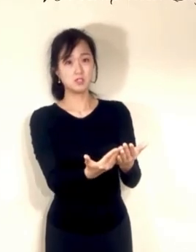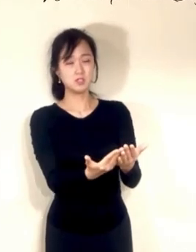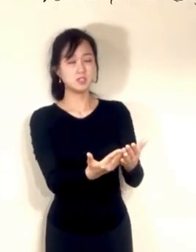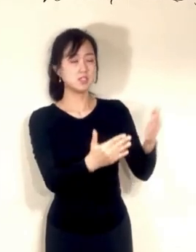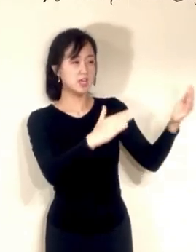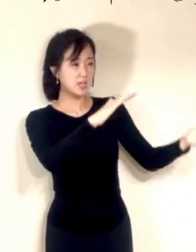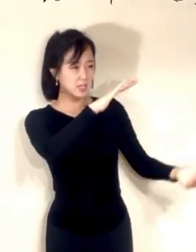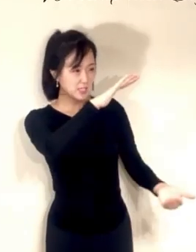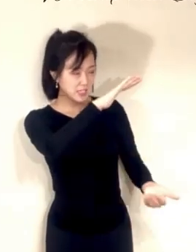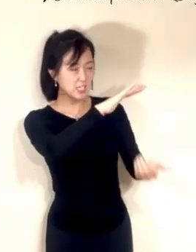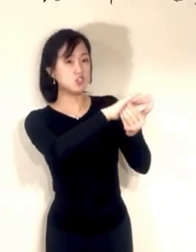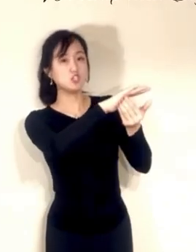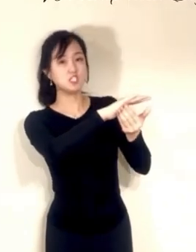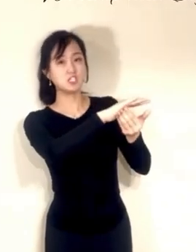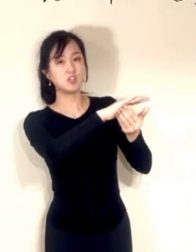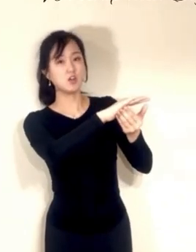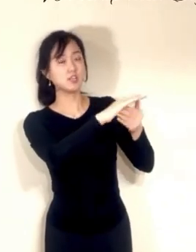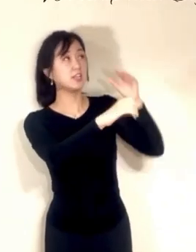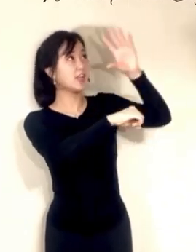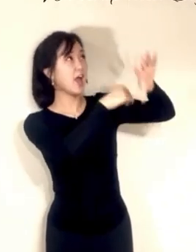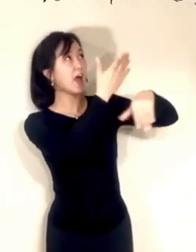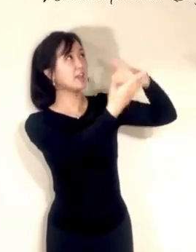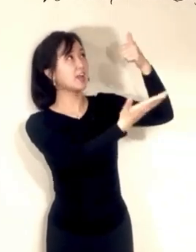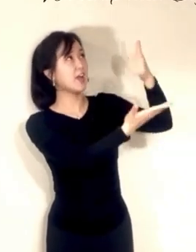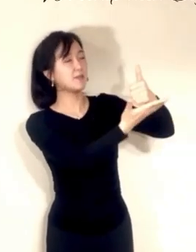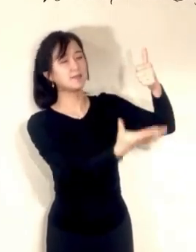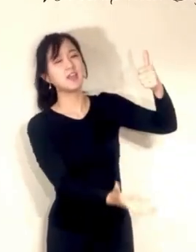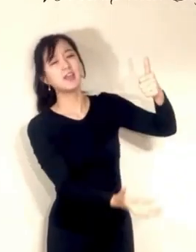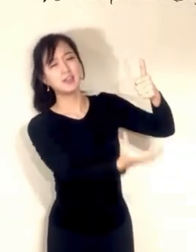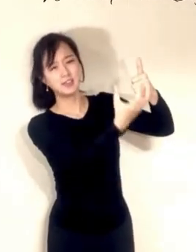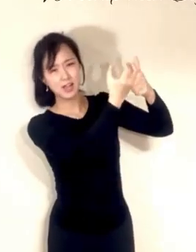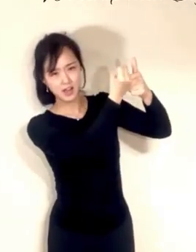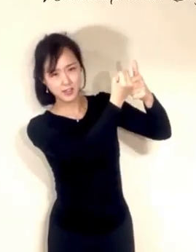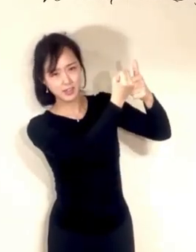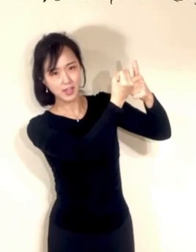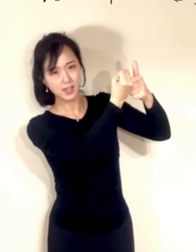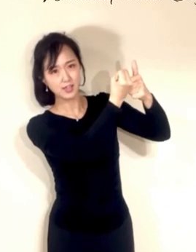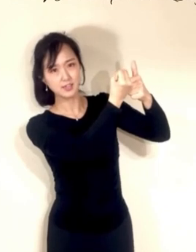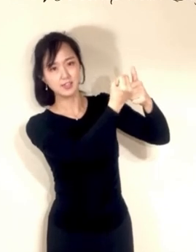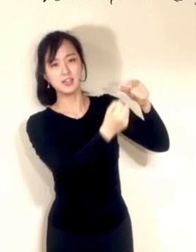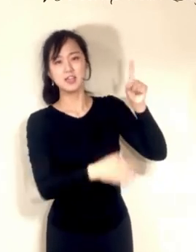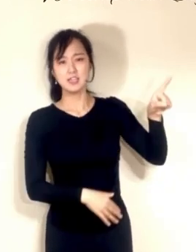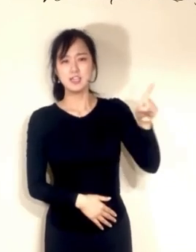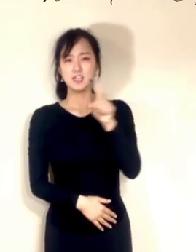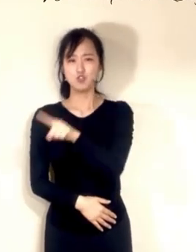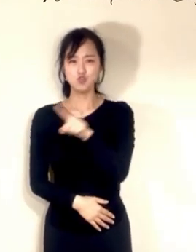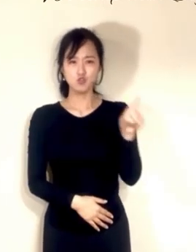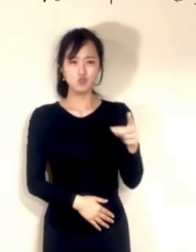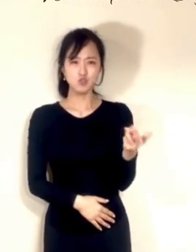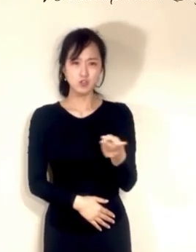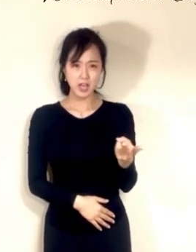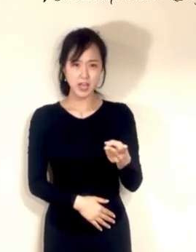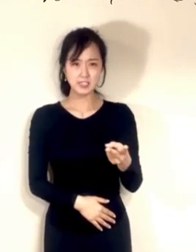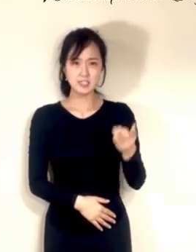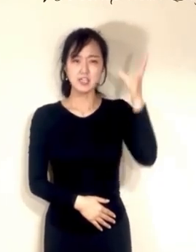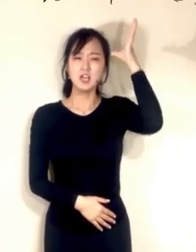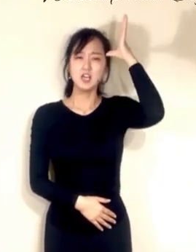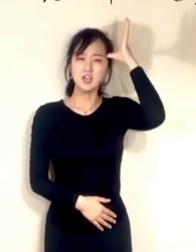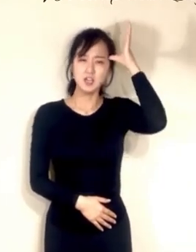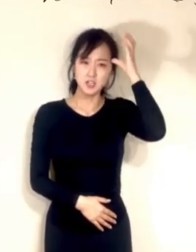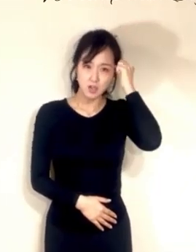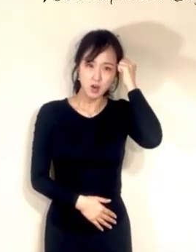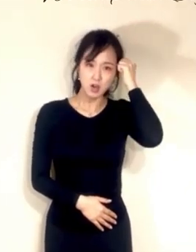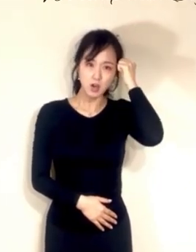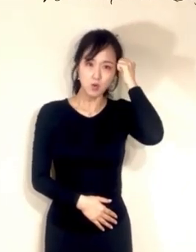성취하시는 하나님께 달렸다는 이 두 가지 사실을 기억하고 때를 얻든지 못